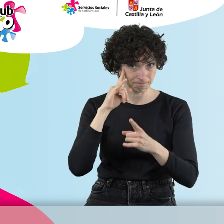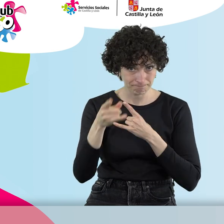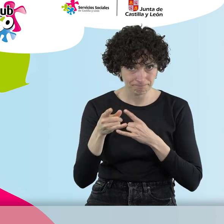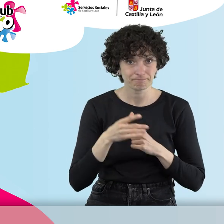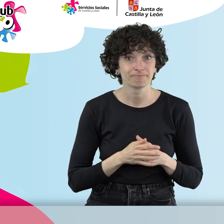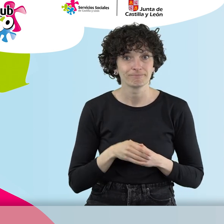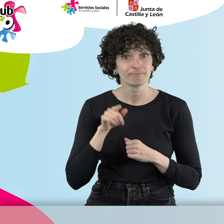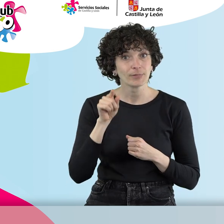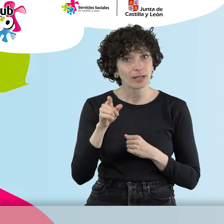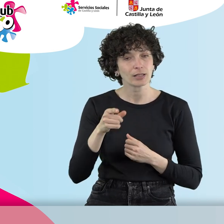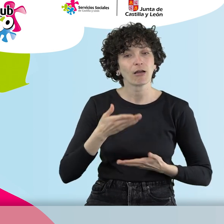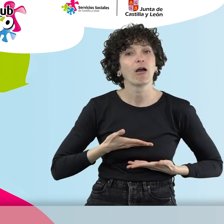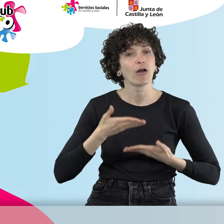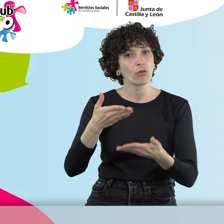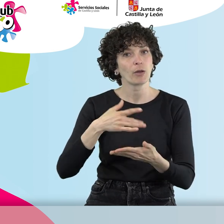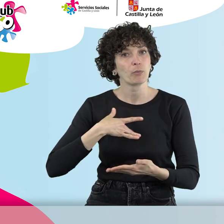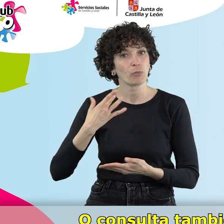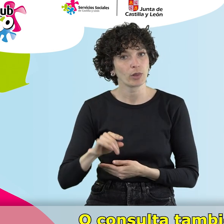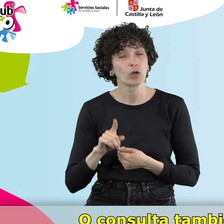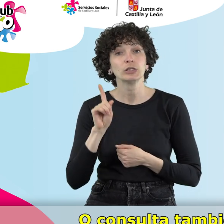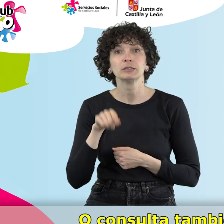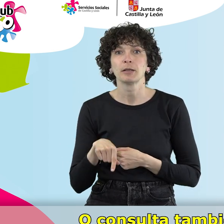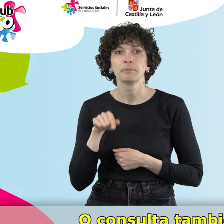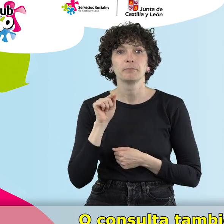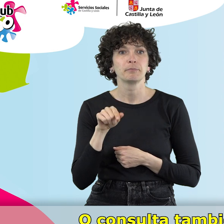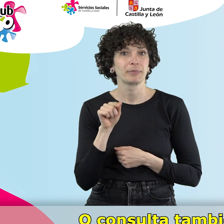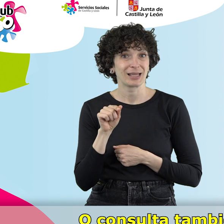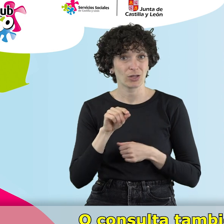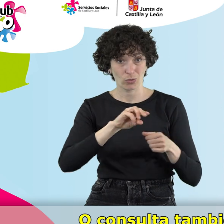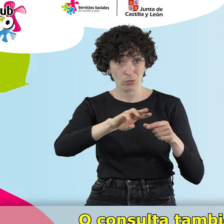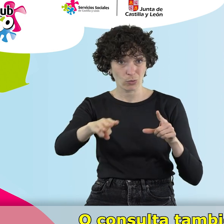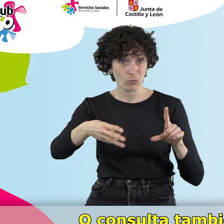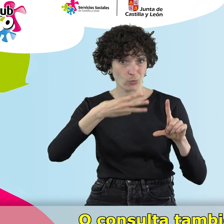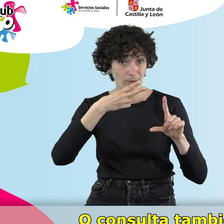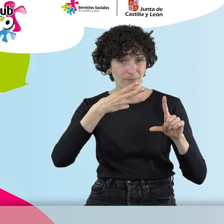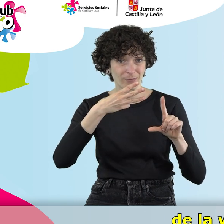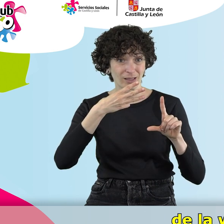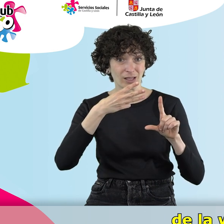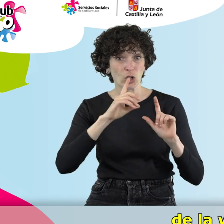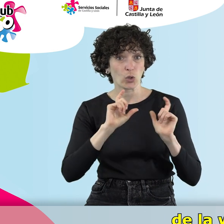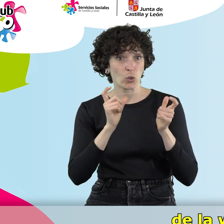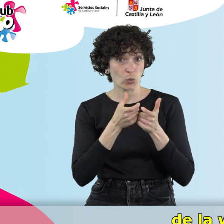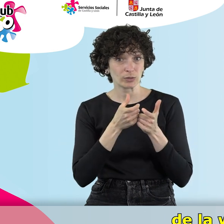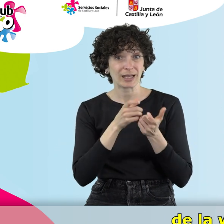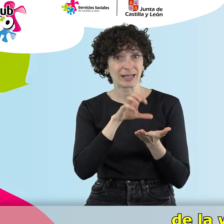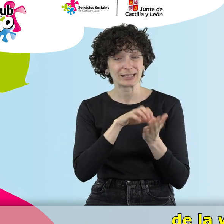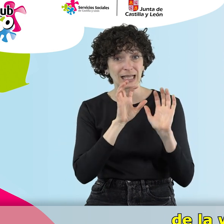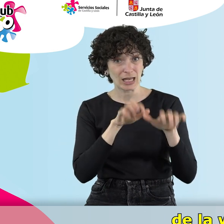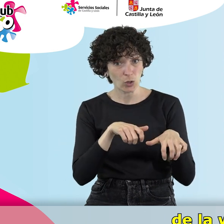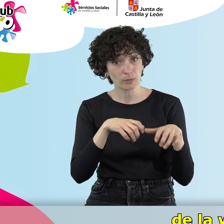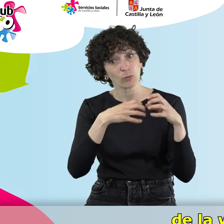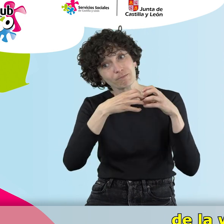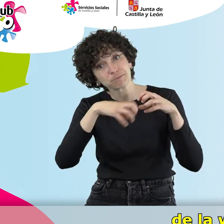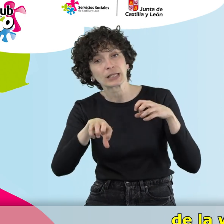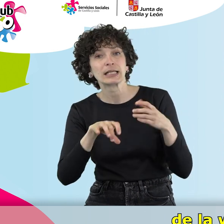900-264-812. Te pueden ayudar o consulta también al apartado de servicios sociales de la web de la Junta